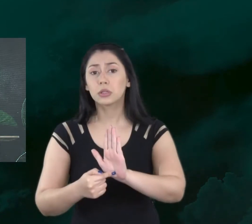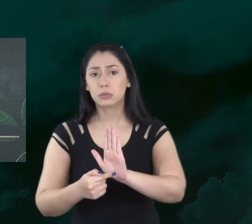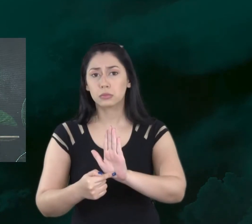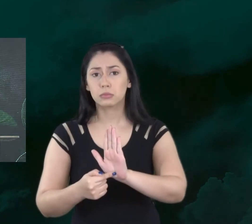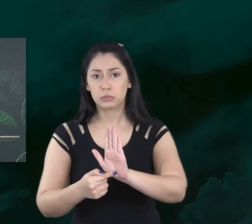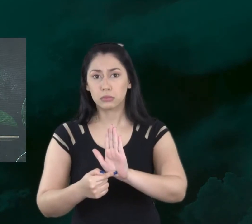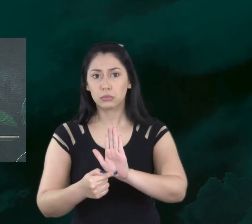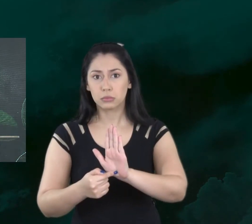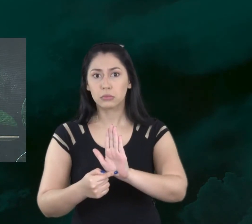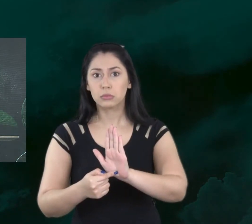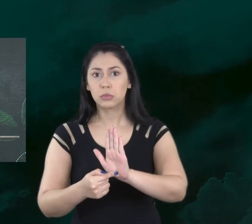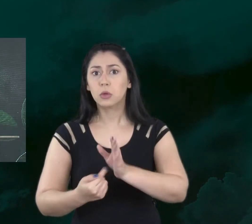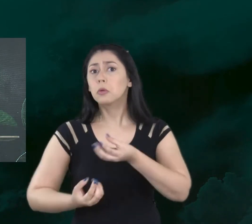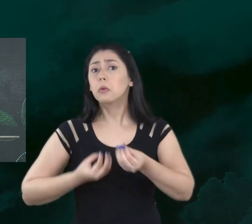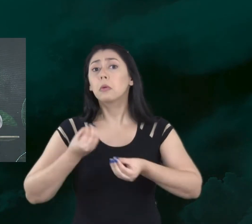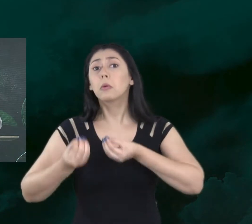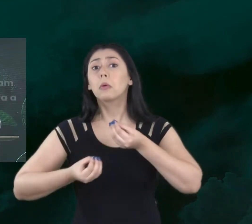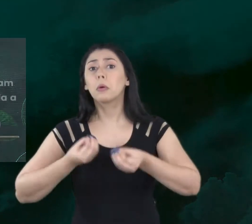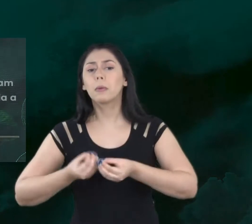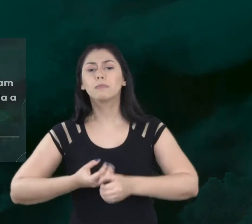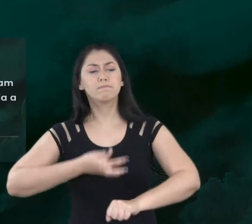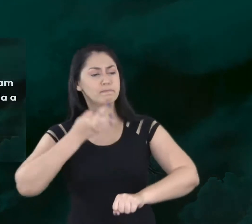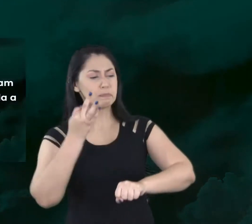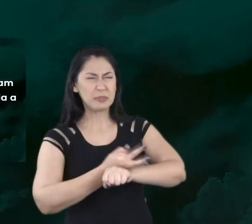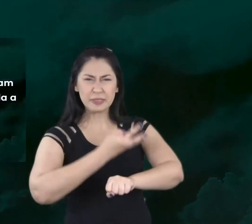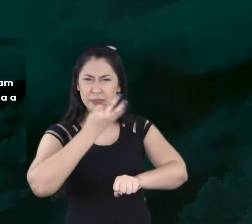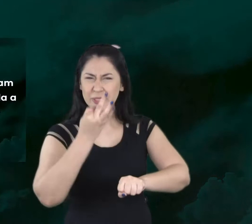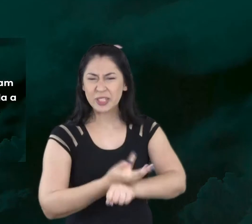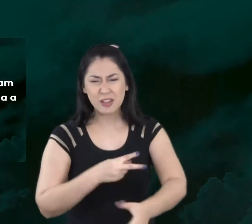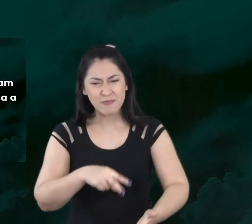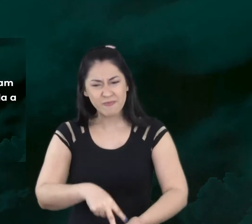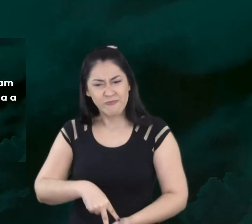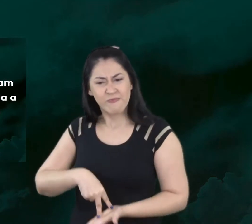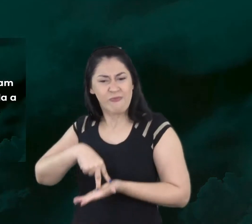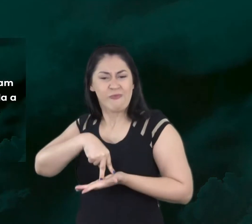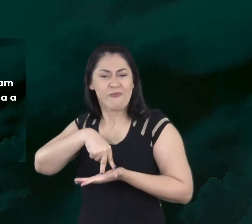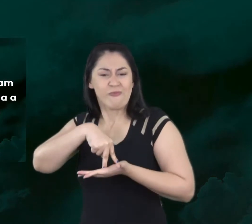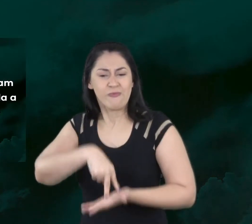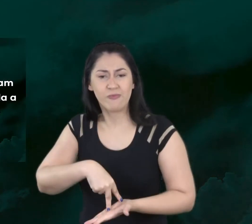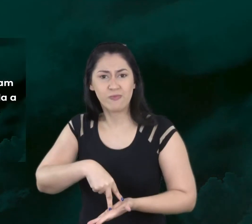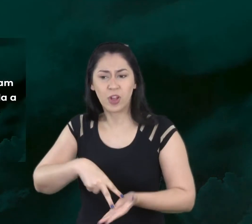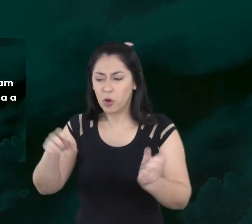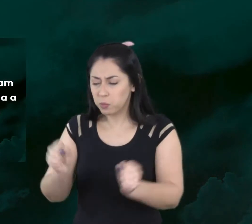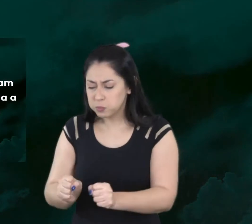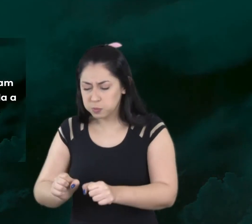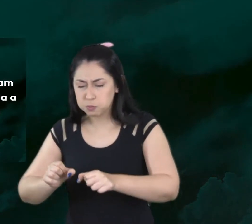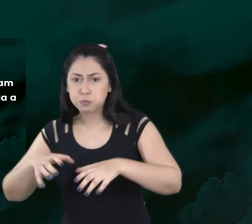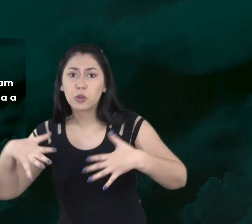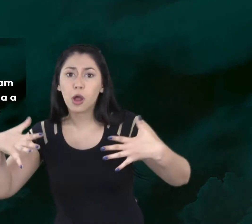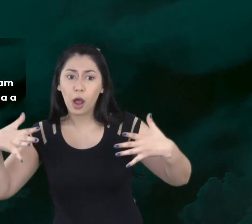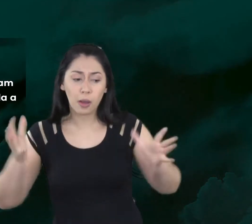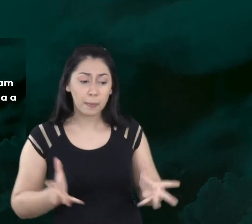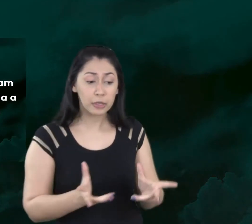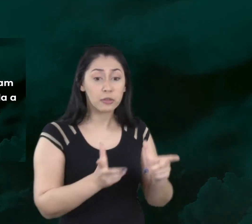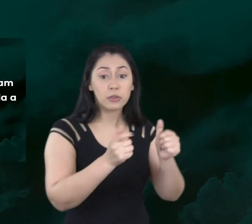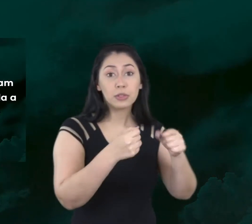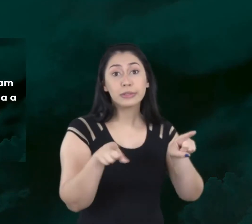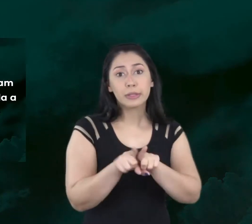de vós com toda persistência por sinais, prodígios e